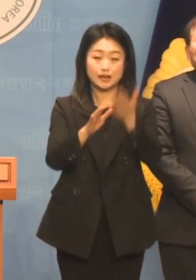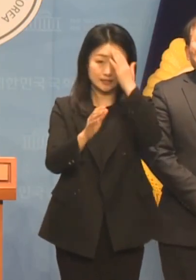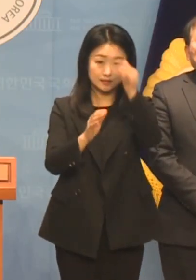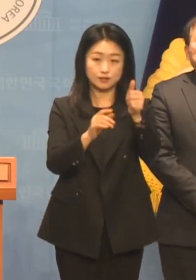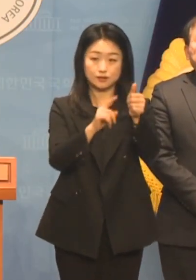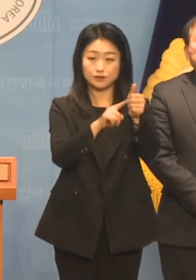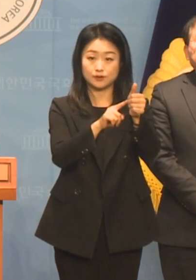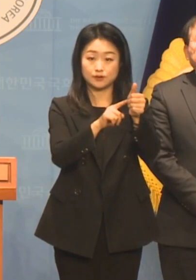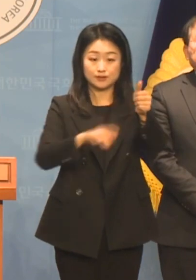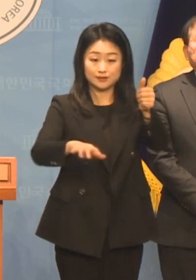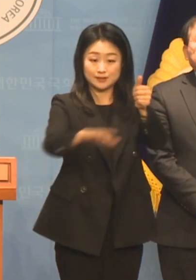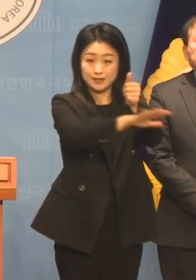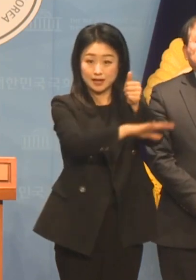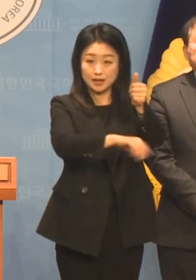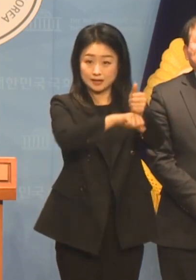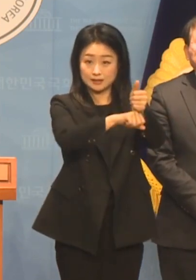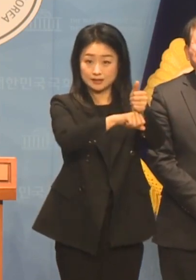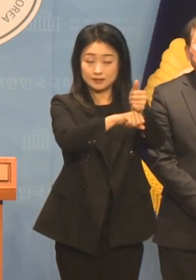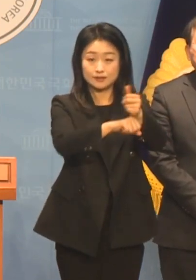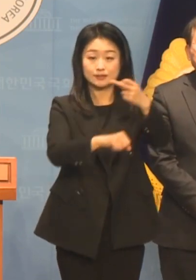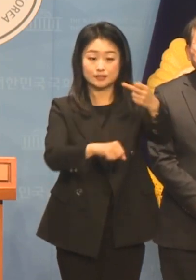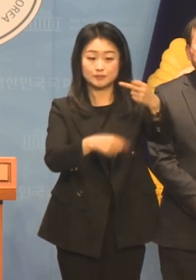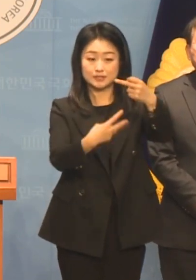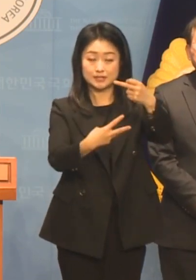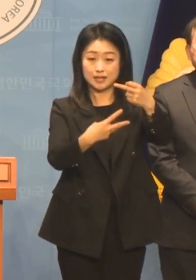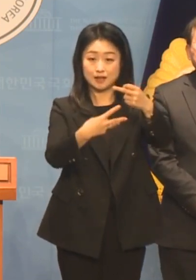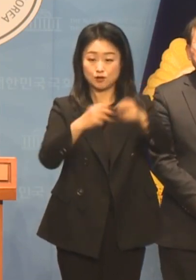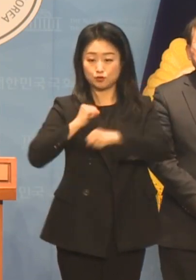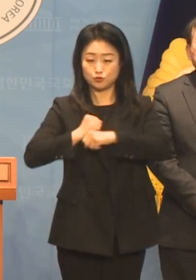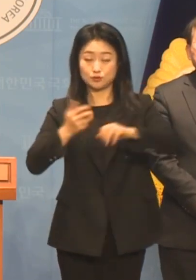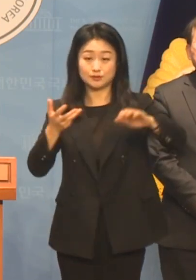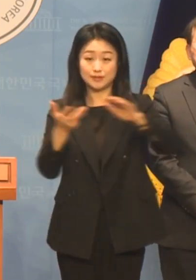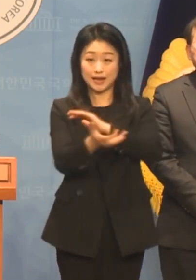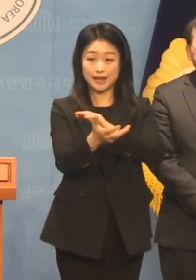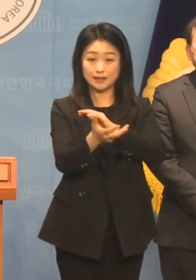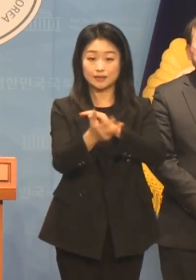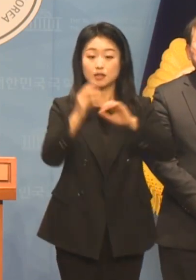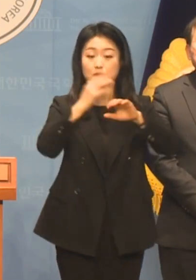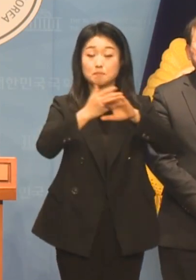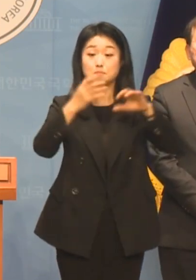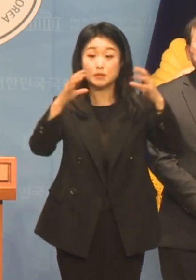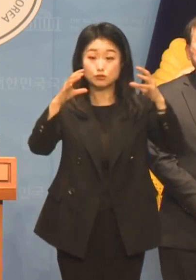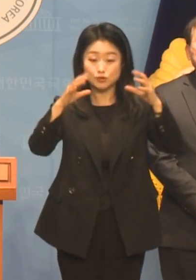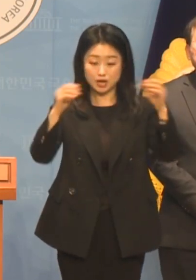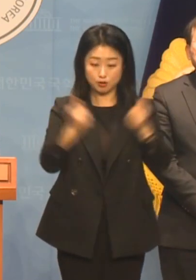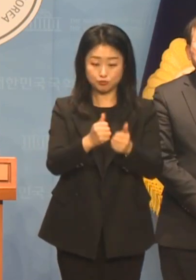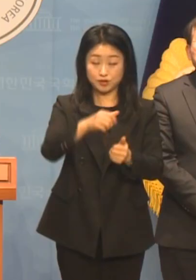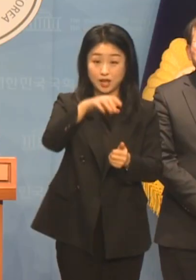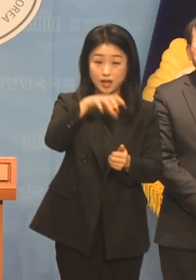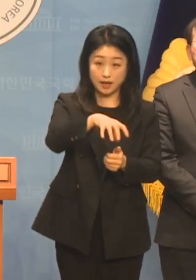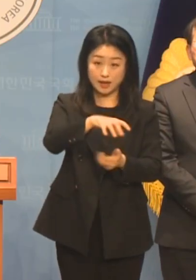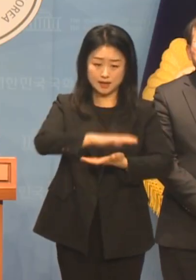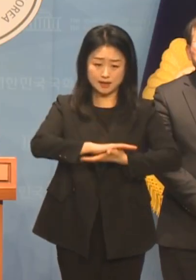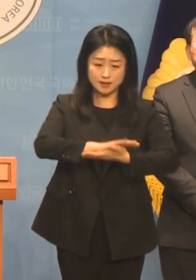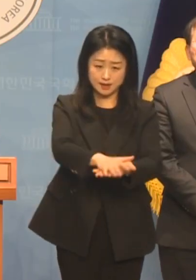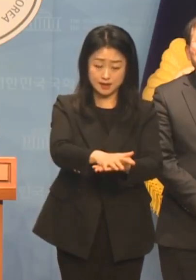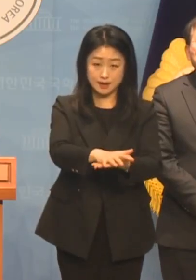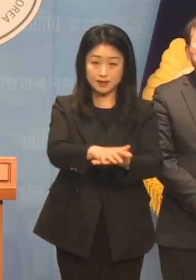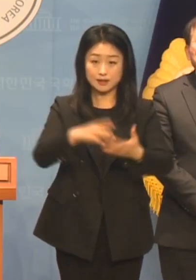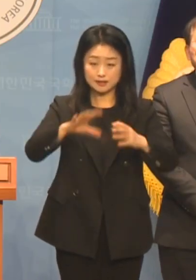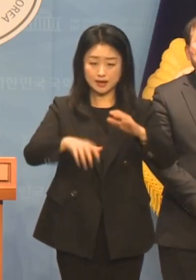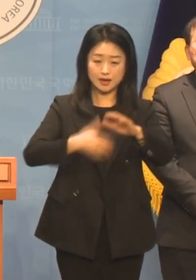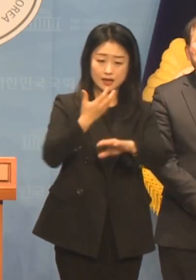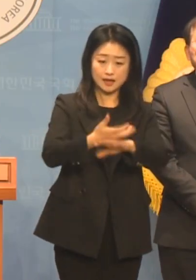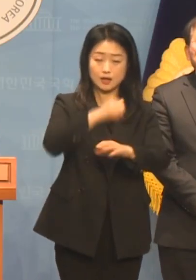그 일당이 일으킨 12.3 내란은 대한민국 민주주의의 심장에 칼을 꽂는 중대한 반역